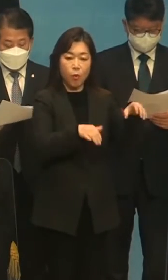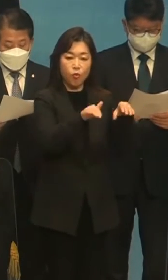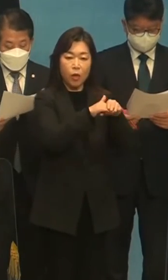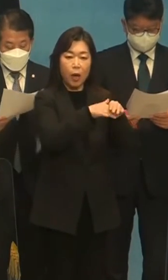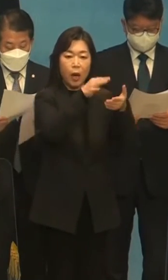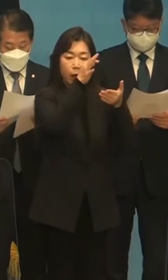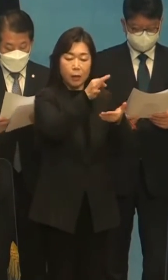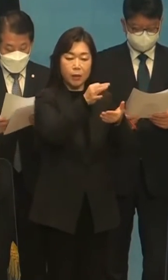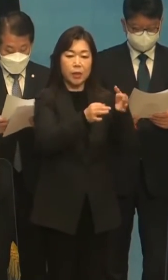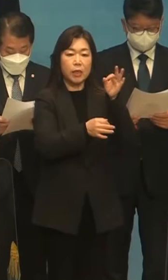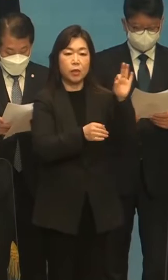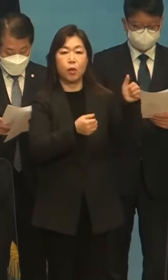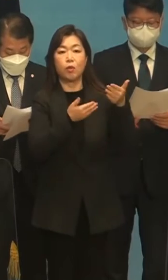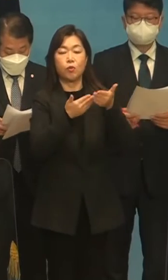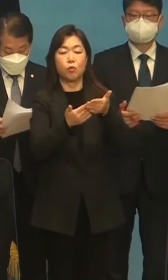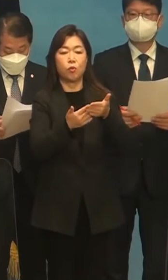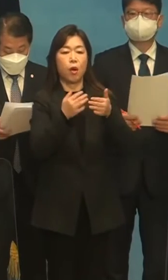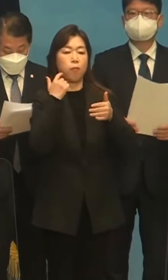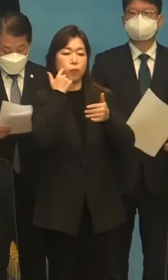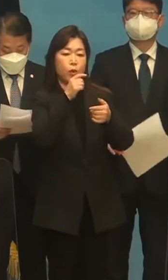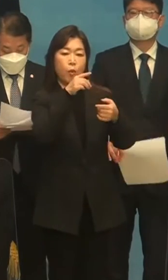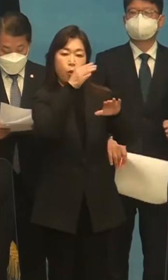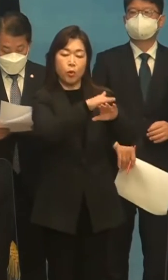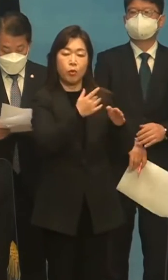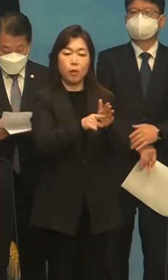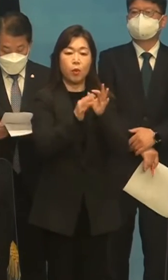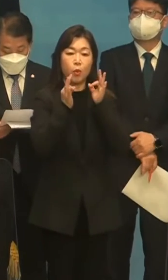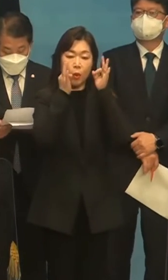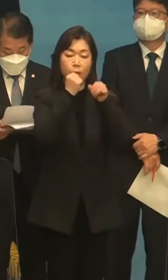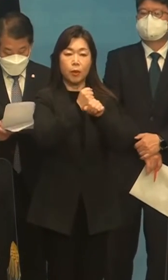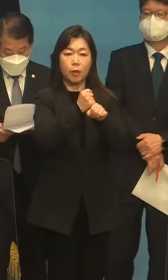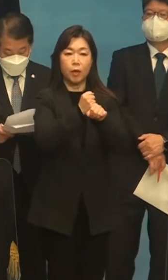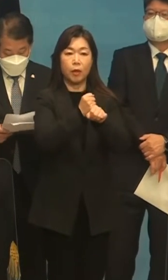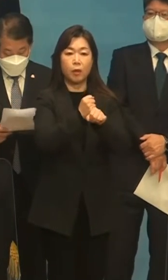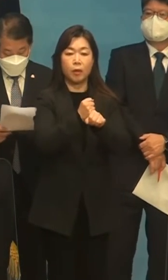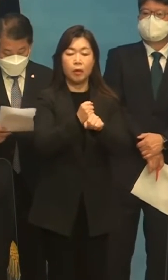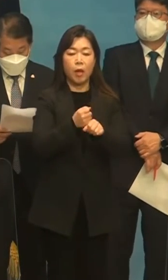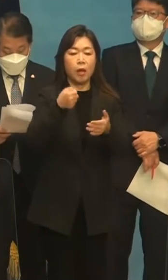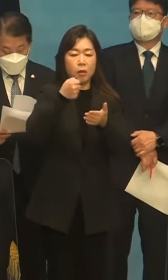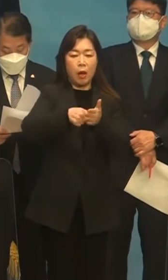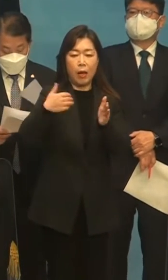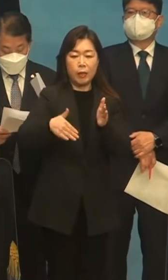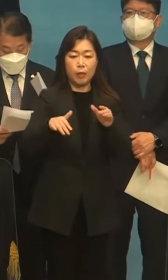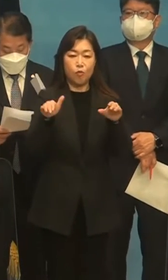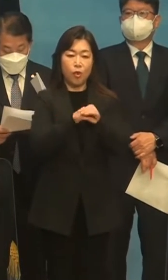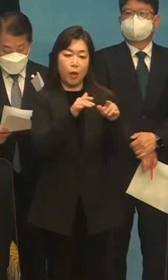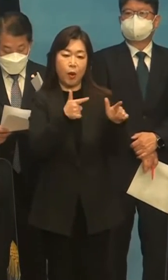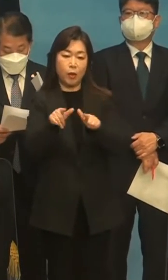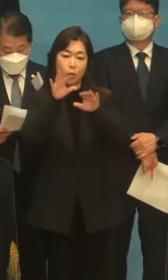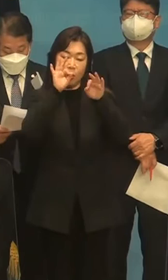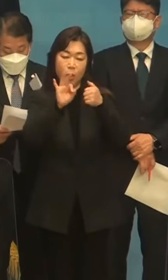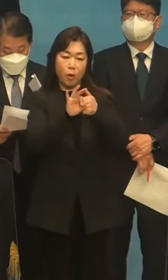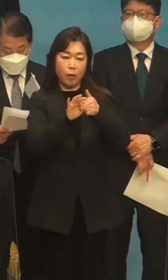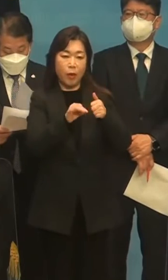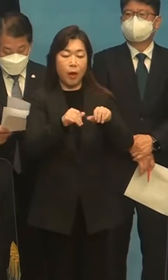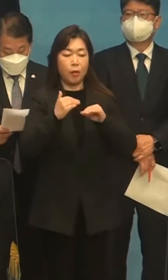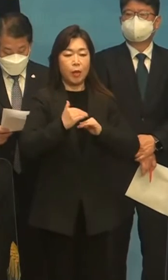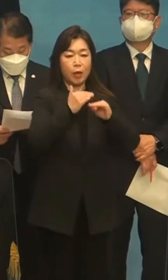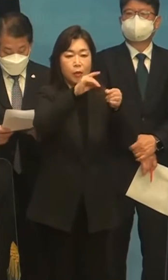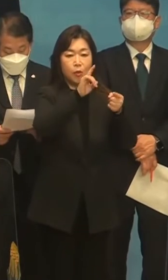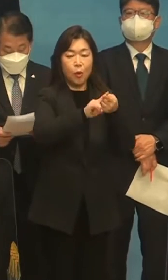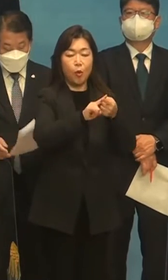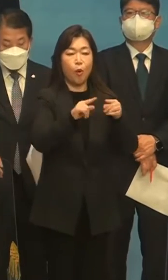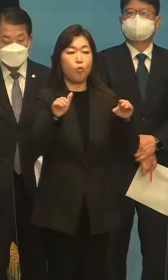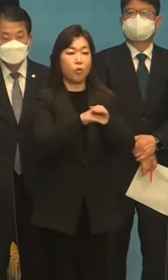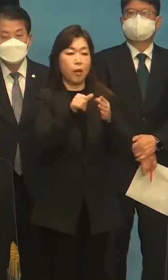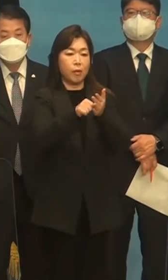가치를 인정하고 유지 보존을 위해 노력한다. 비지정 문화재를 포함한 체계적인 문화재 관리 시스템을